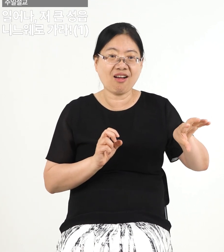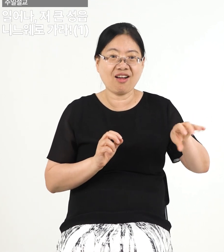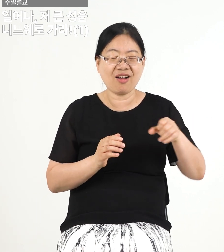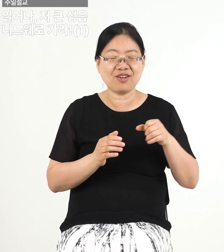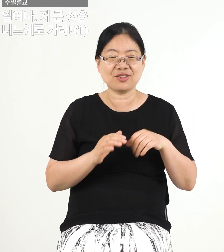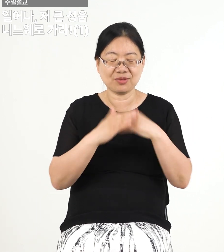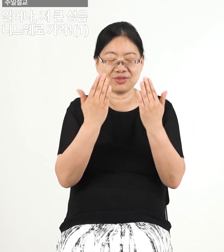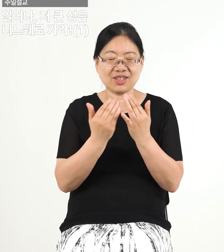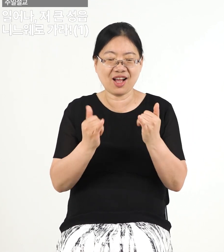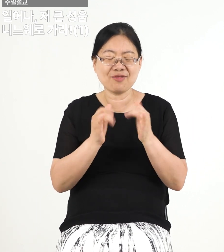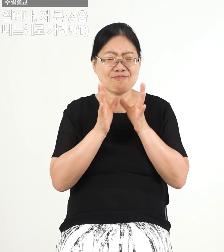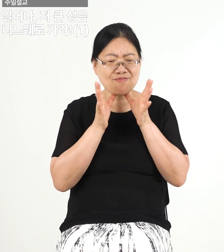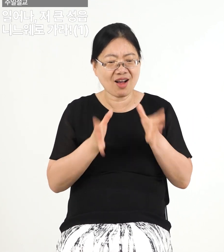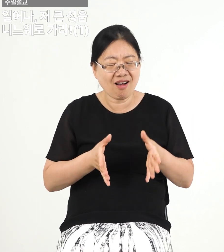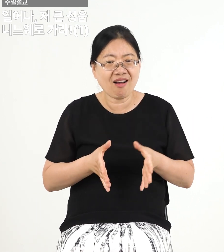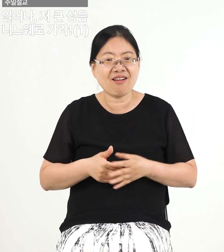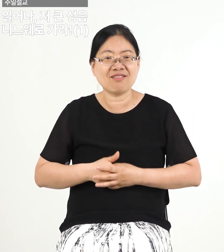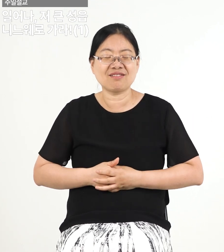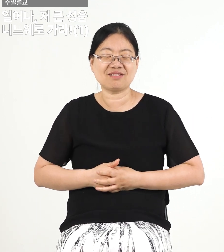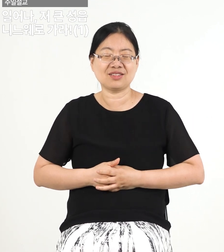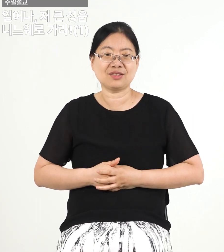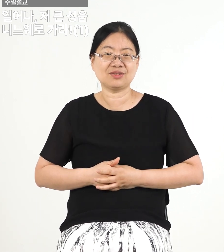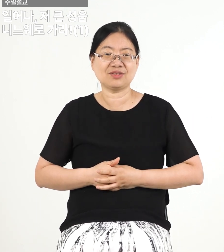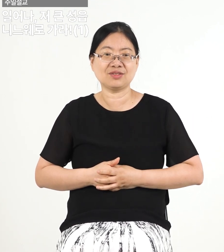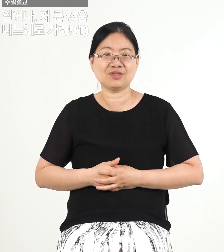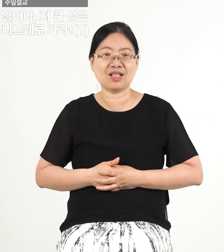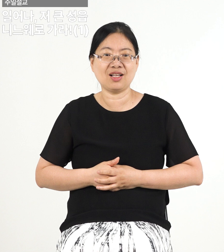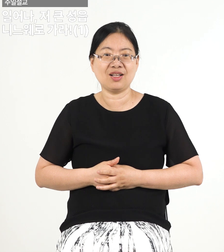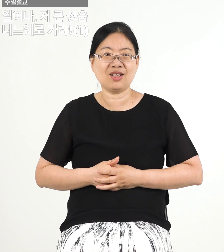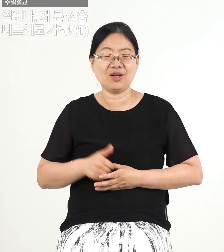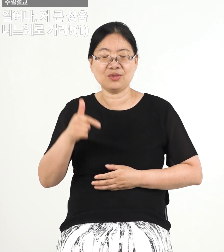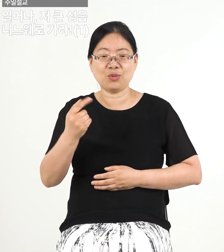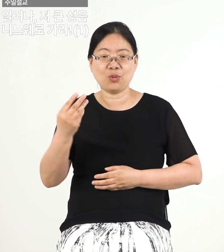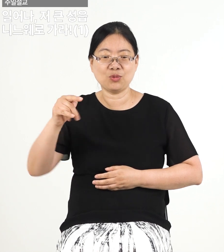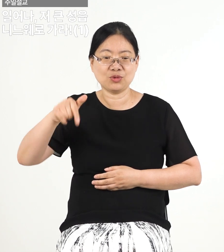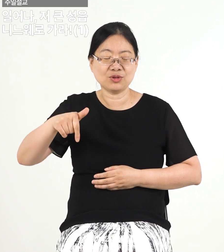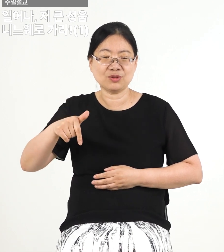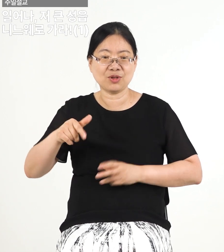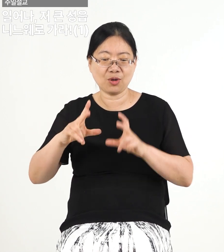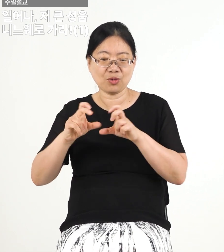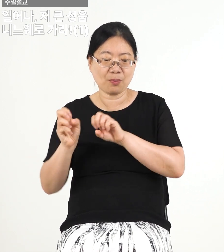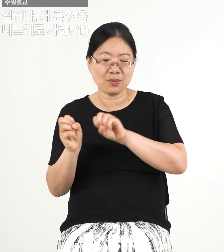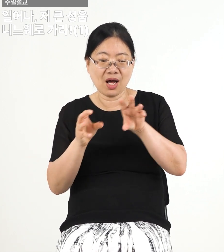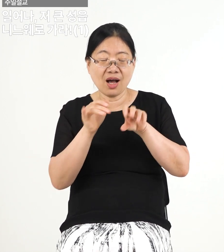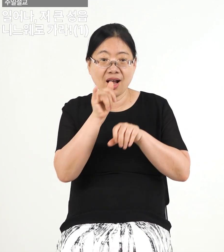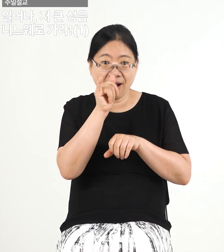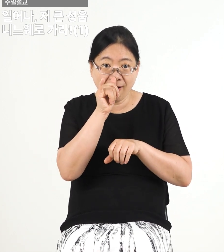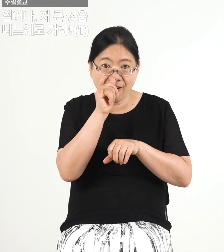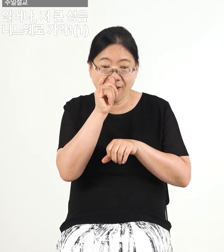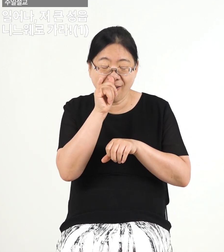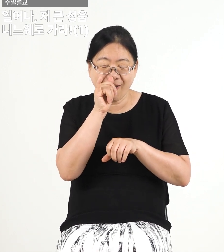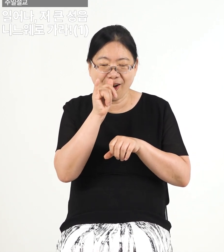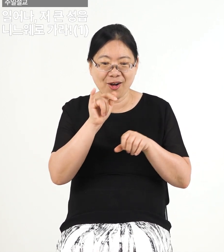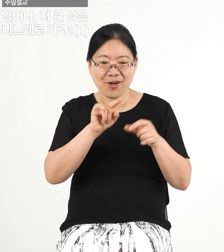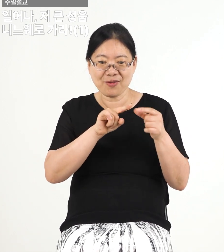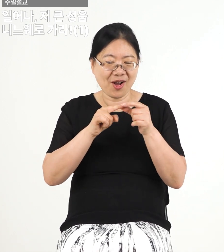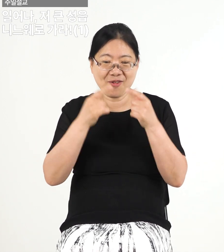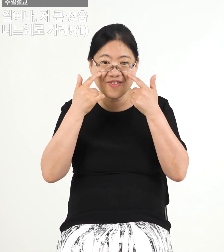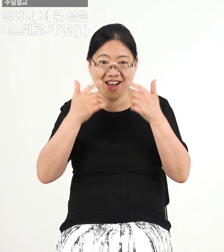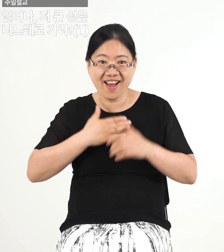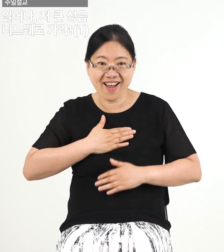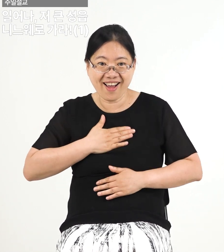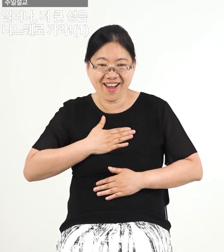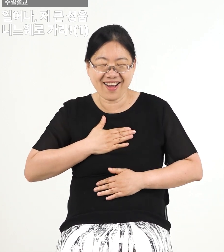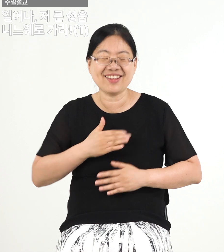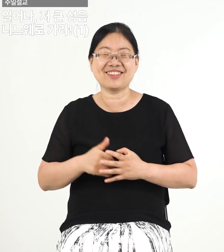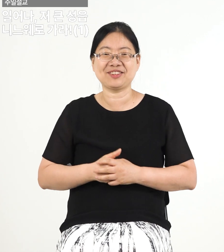다 속아요. 예, 이걸 이제 노룩 패스라고 하면, 노루 패스가 아니에요. 노룩